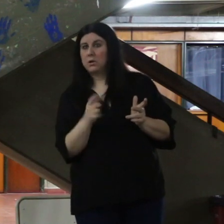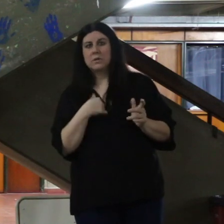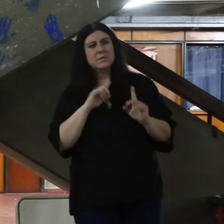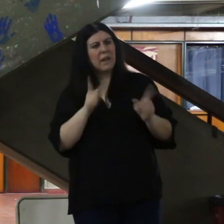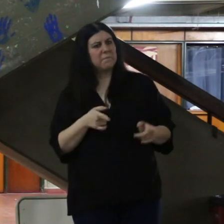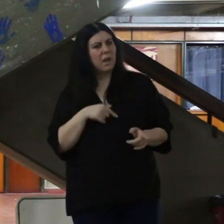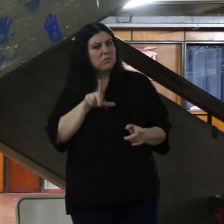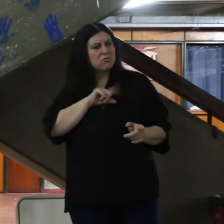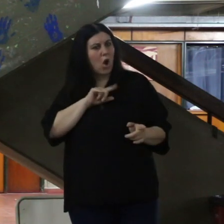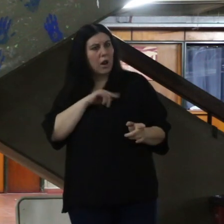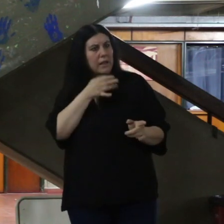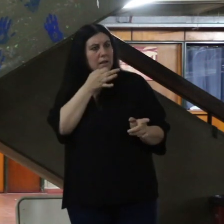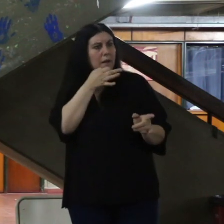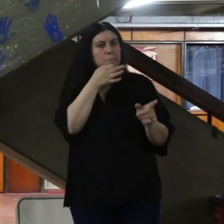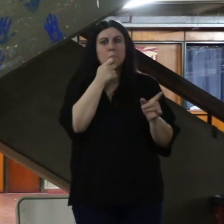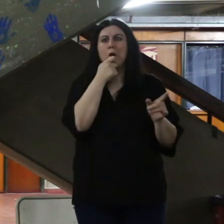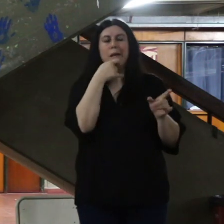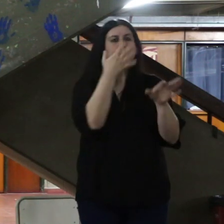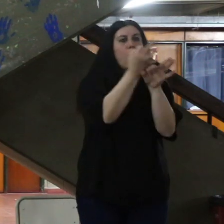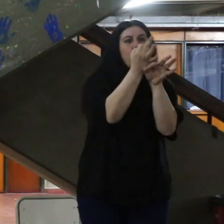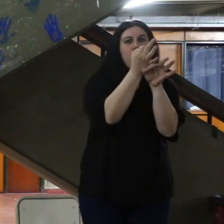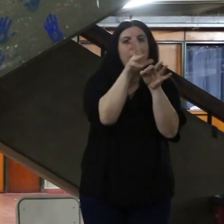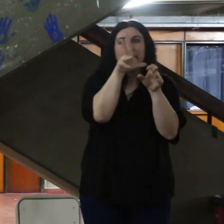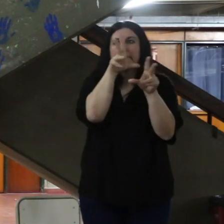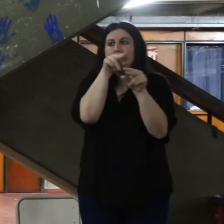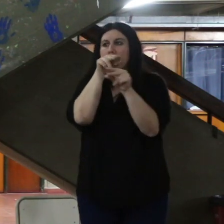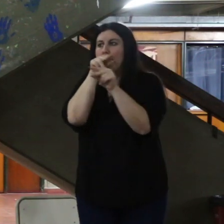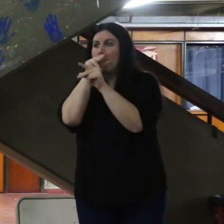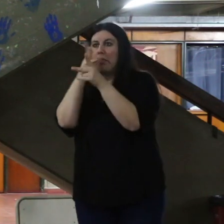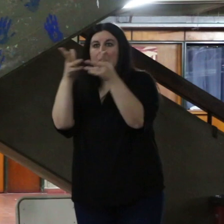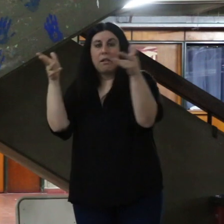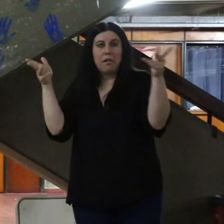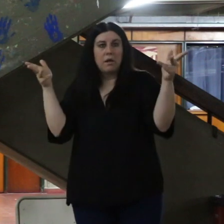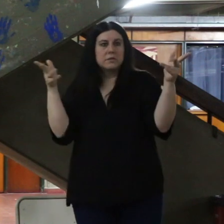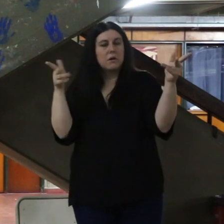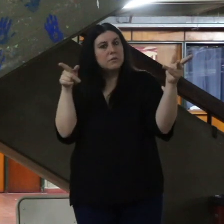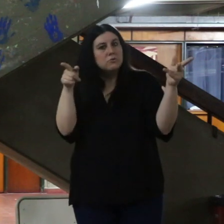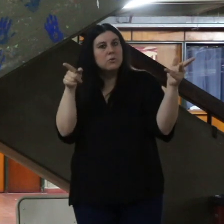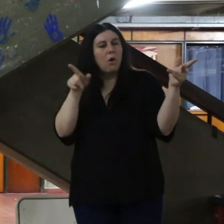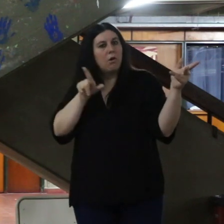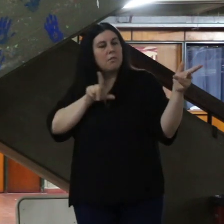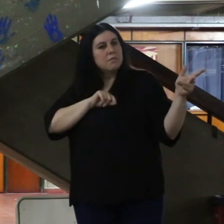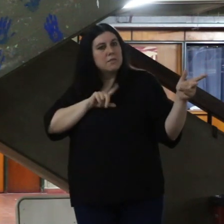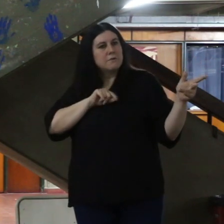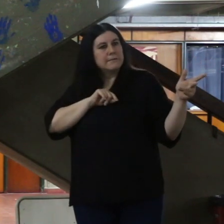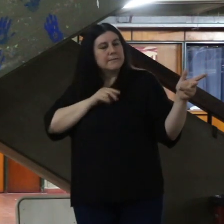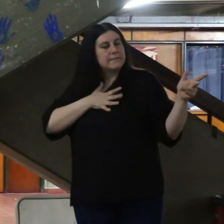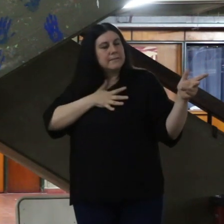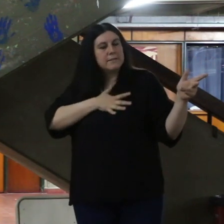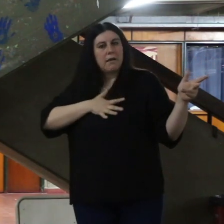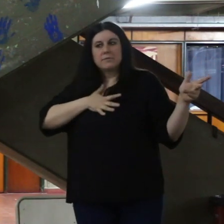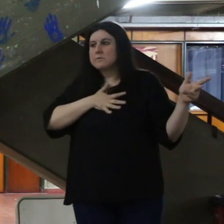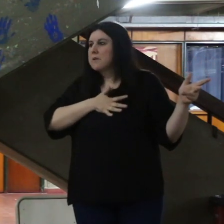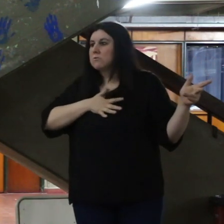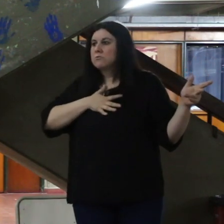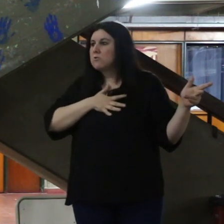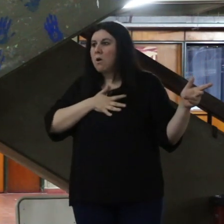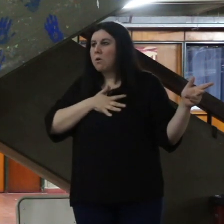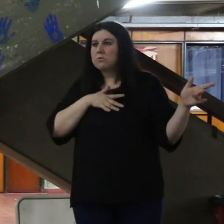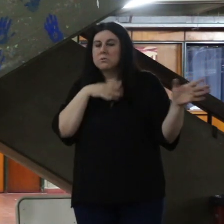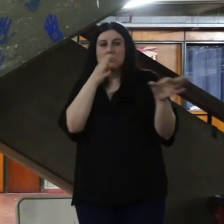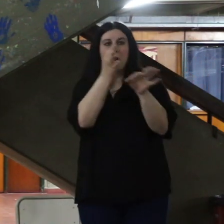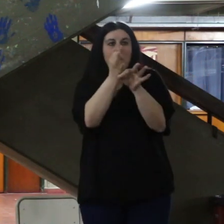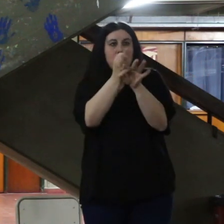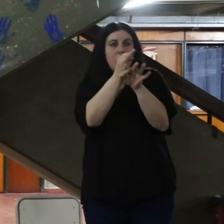también nos dolía ver las escuelas vacías. Digo, no hay nada más, no hay sensación más horrible que ver una